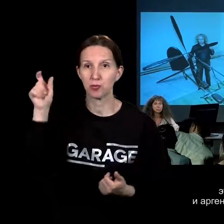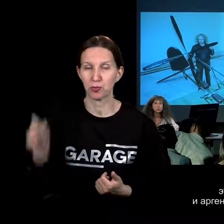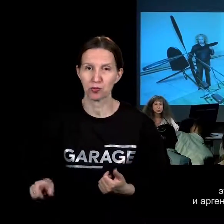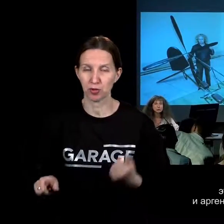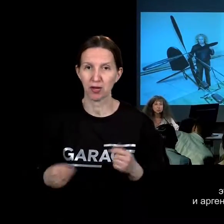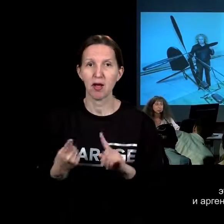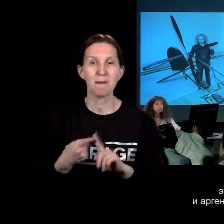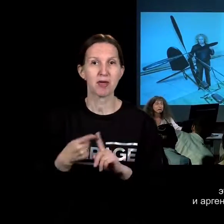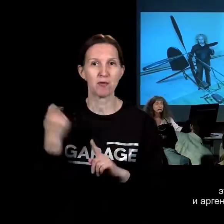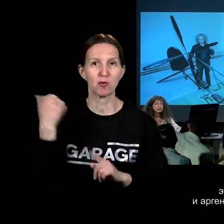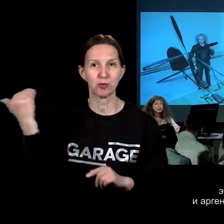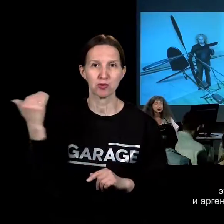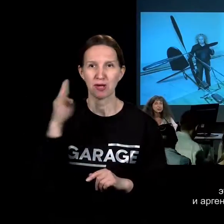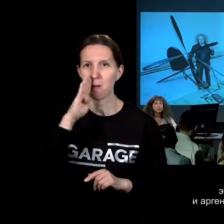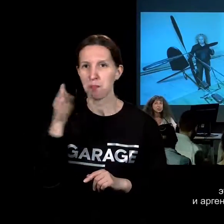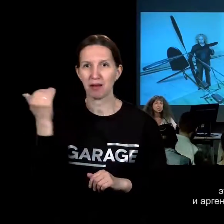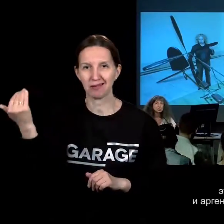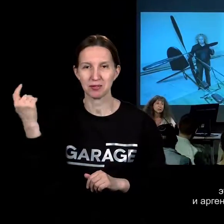художник Пономаренко и